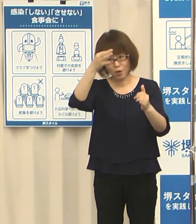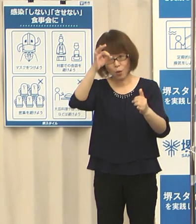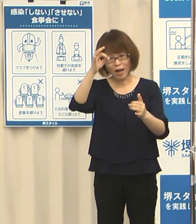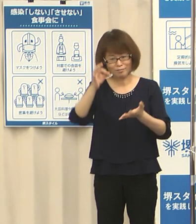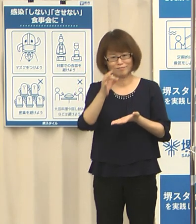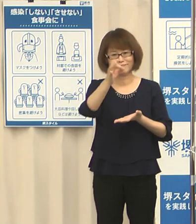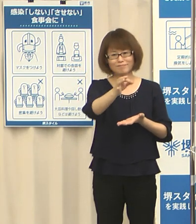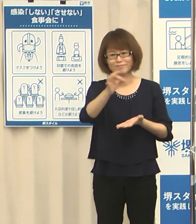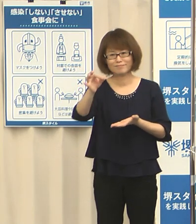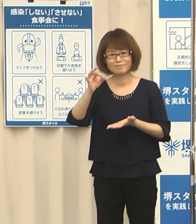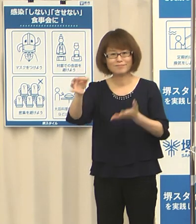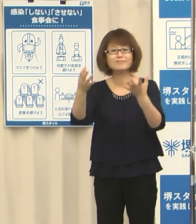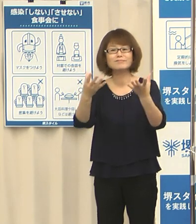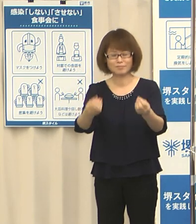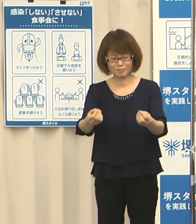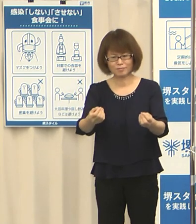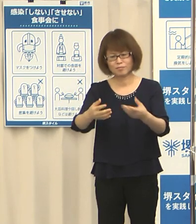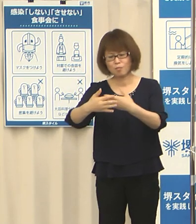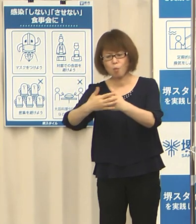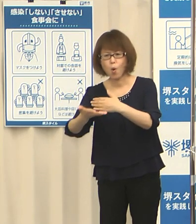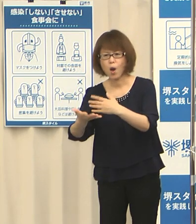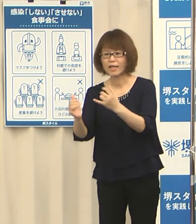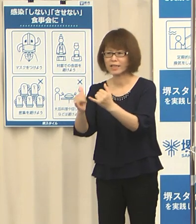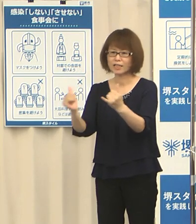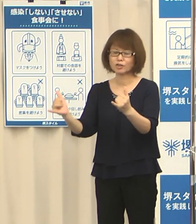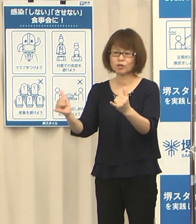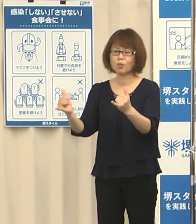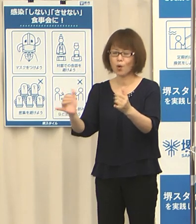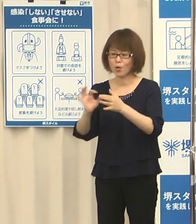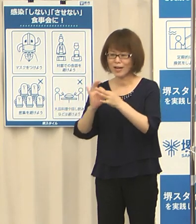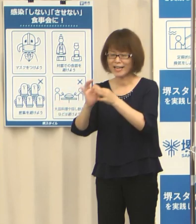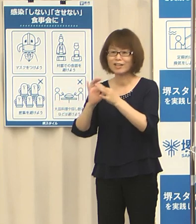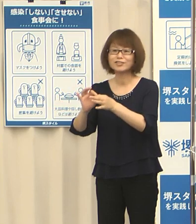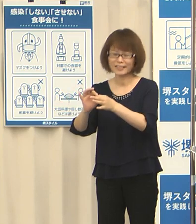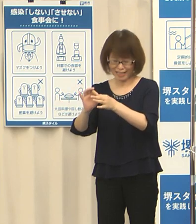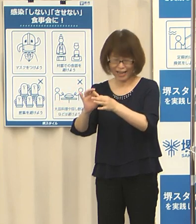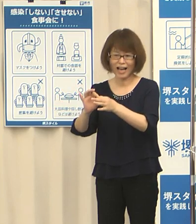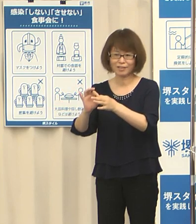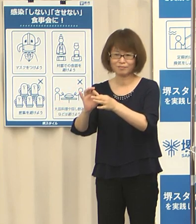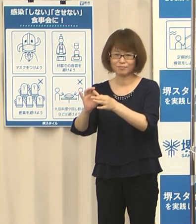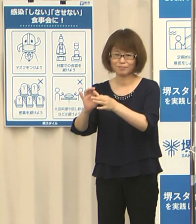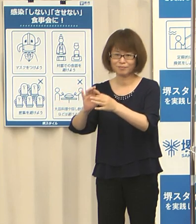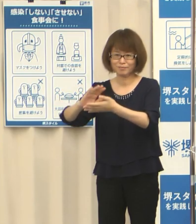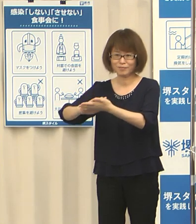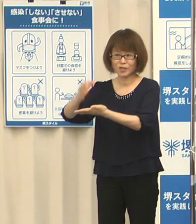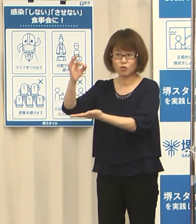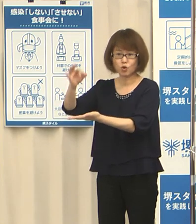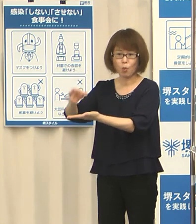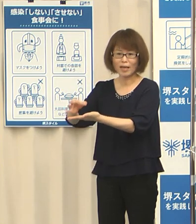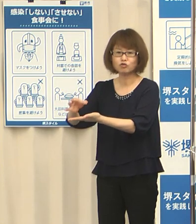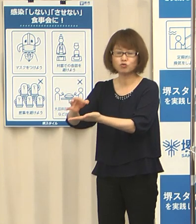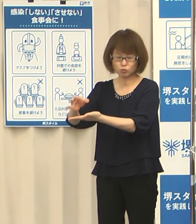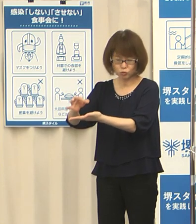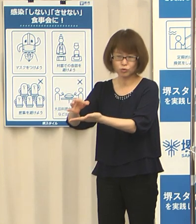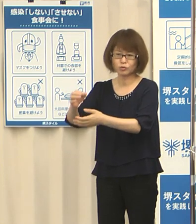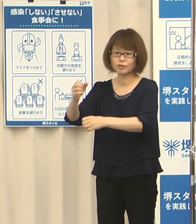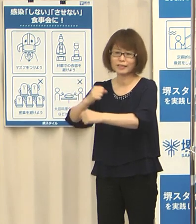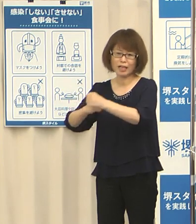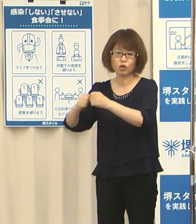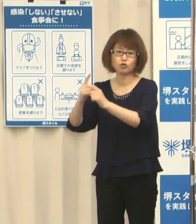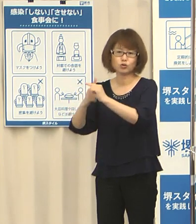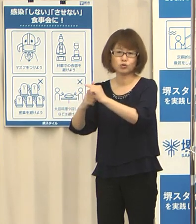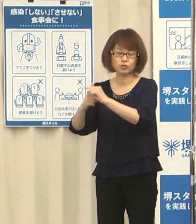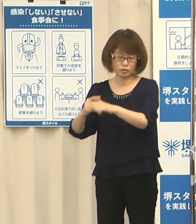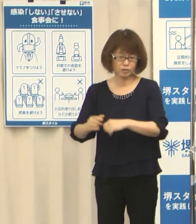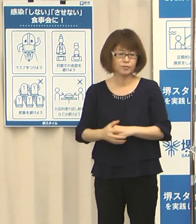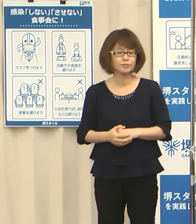ている。また不備があった方にも随時連絡をしながら早急に振り込める作業を進めております。合